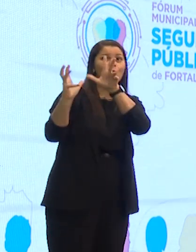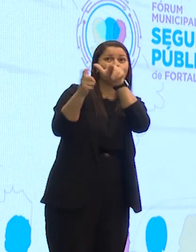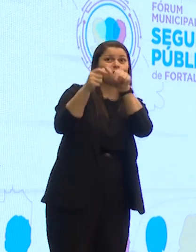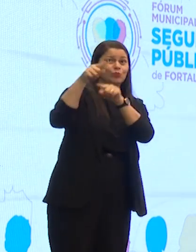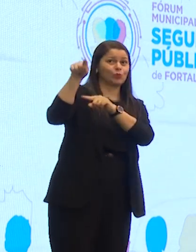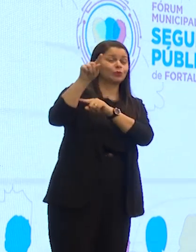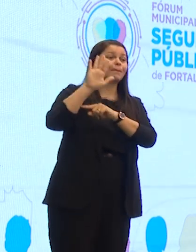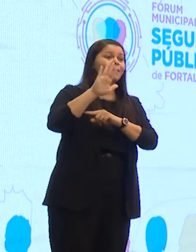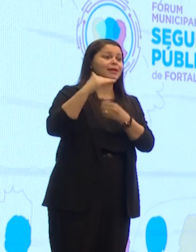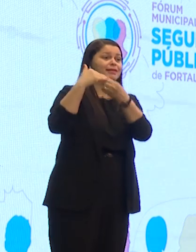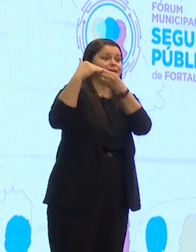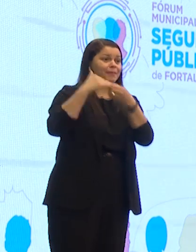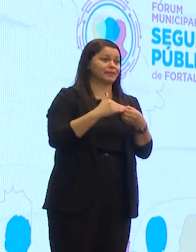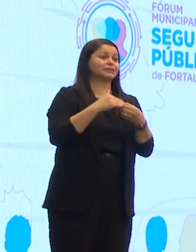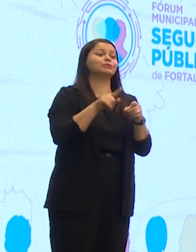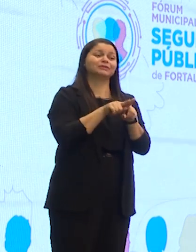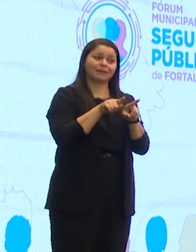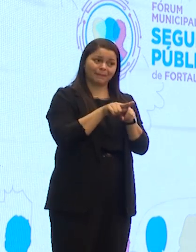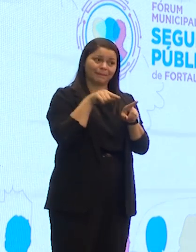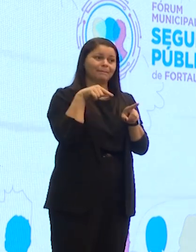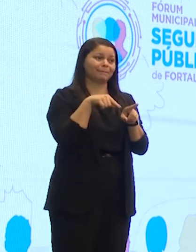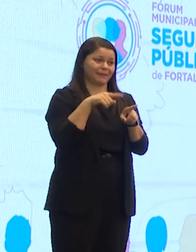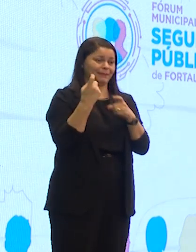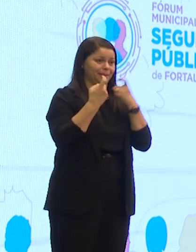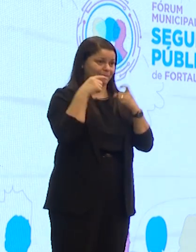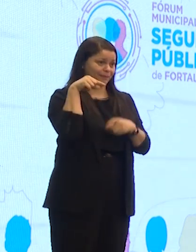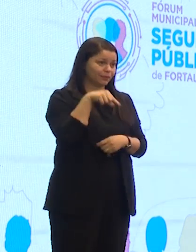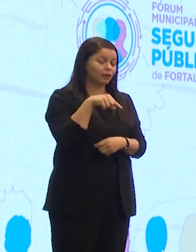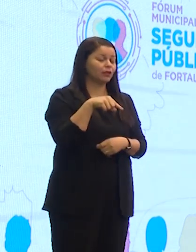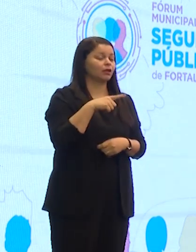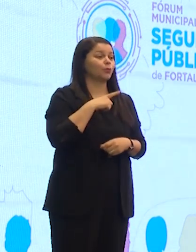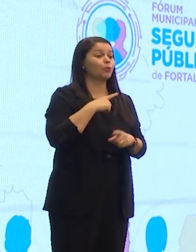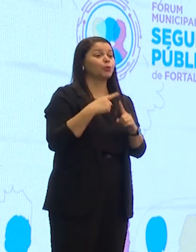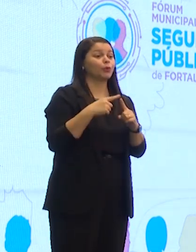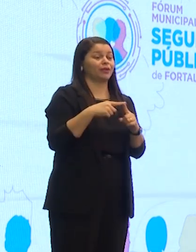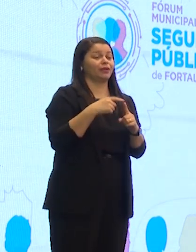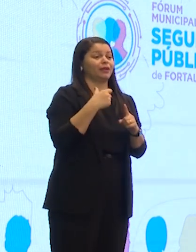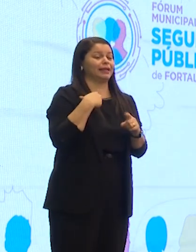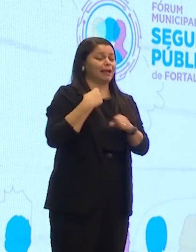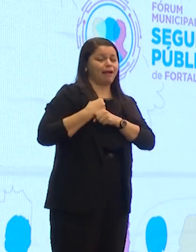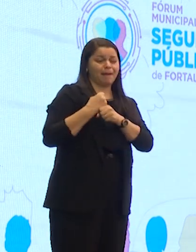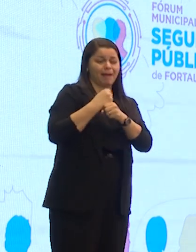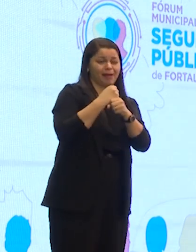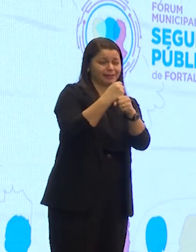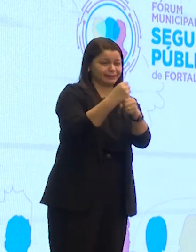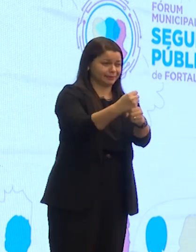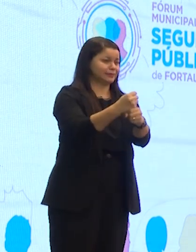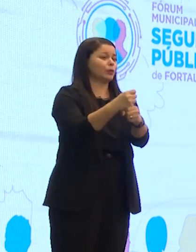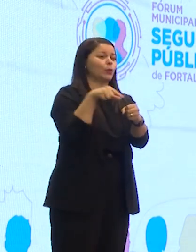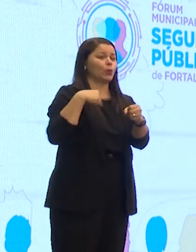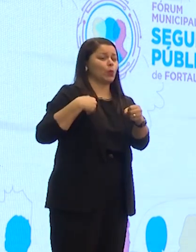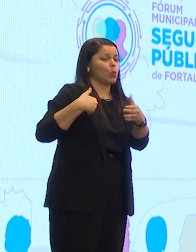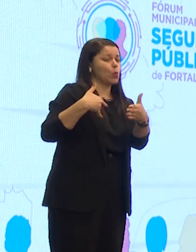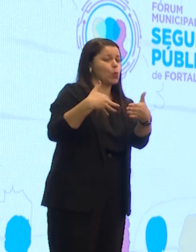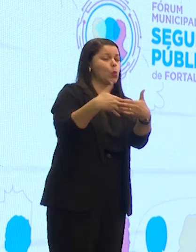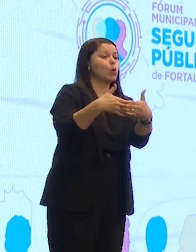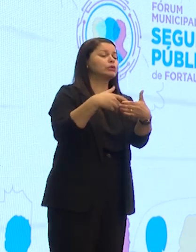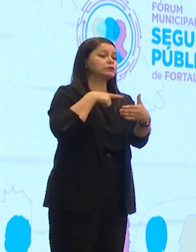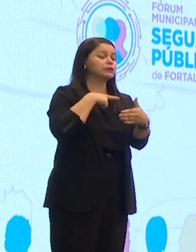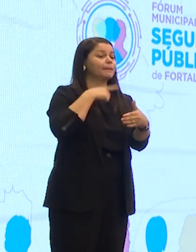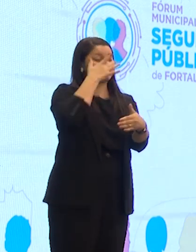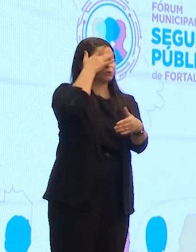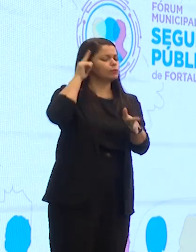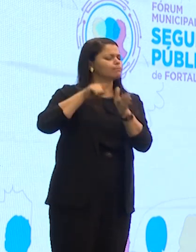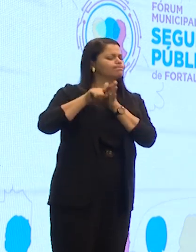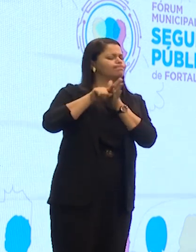tem o seu lugar. Tanto é que, durante décadas, especialistas, com razão,